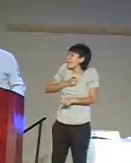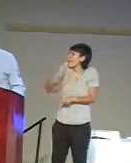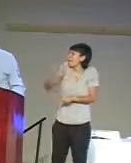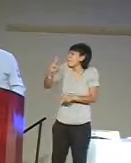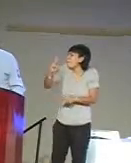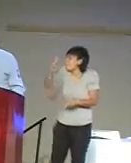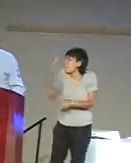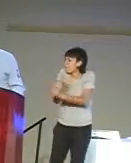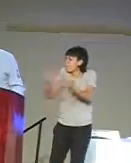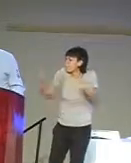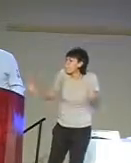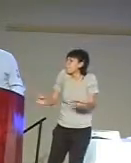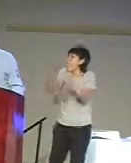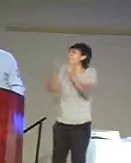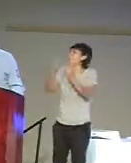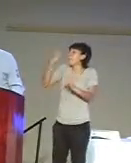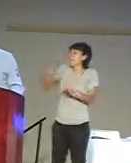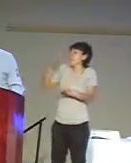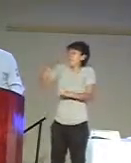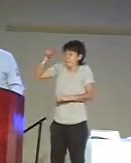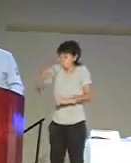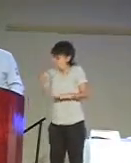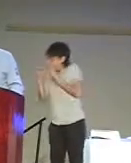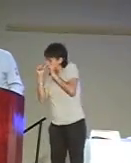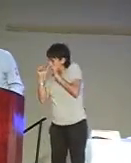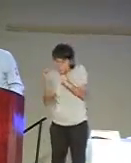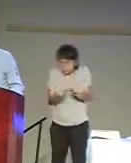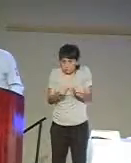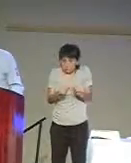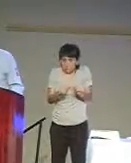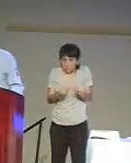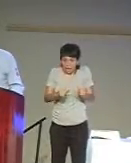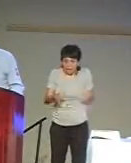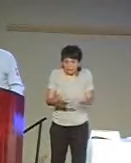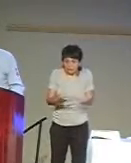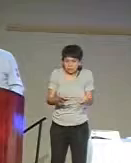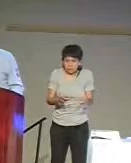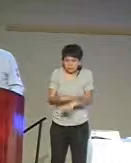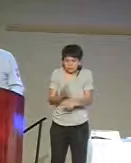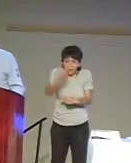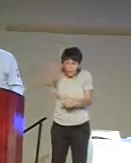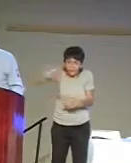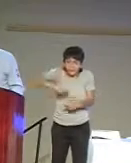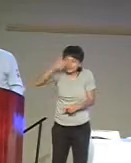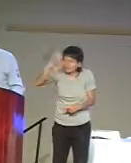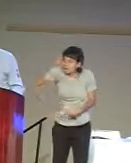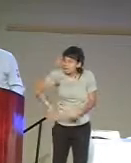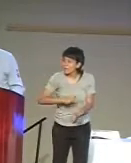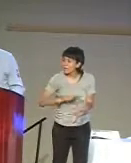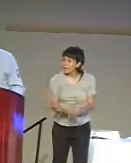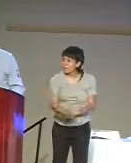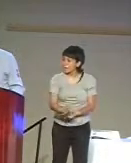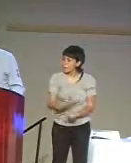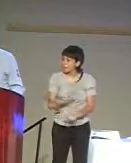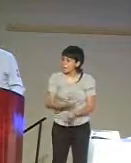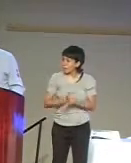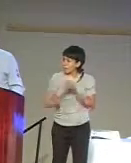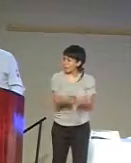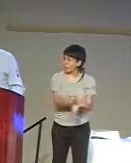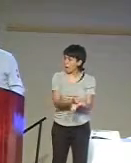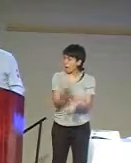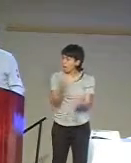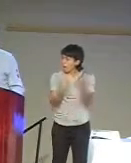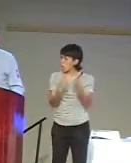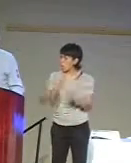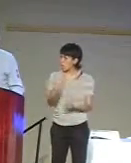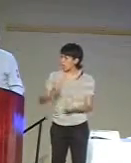para que establezcamos las acciones que ya sabemos funcionan? Y no todas son de presupuesto. Y